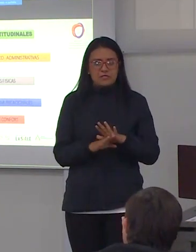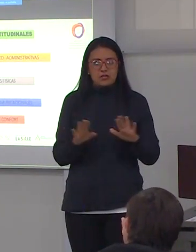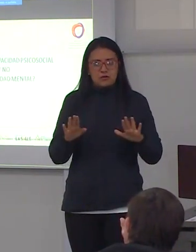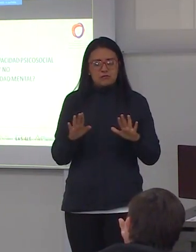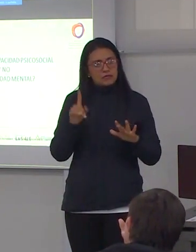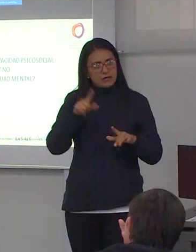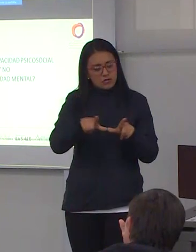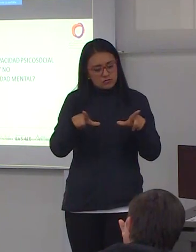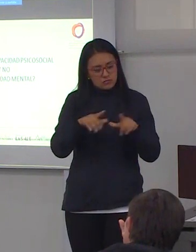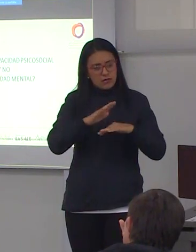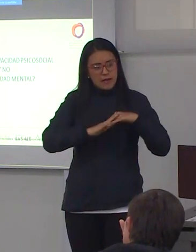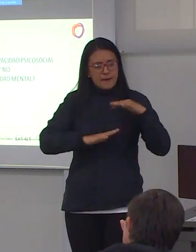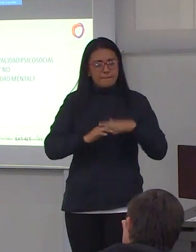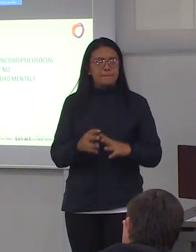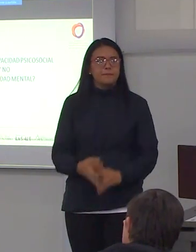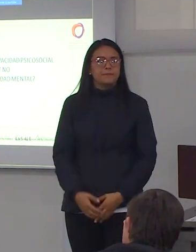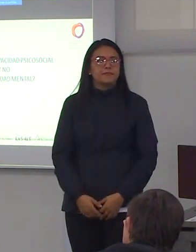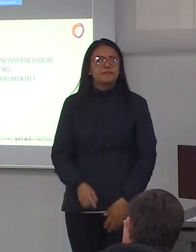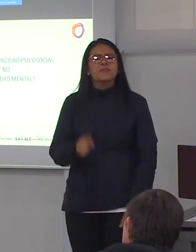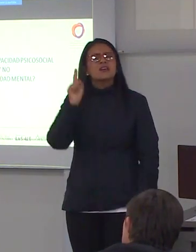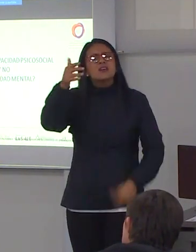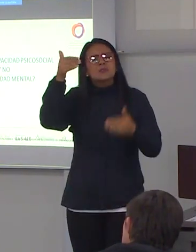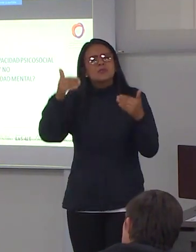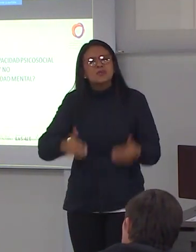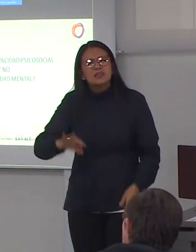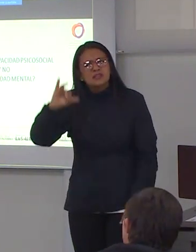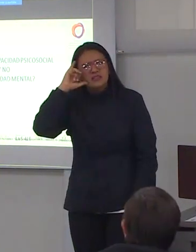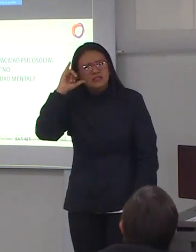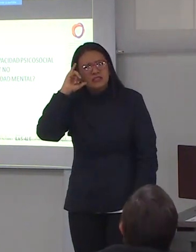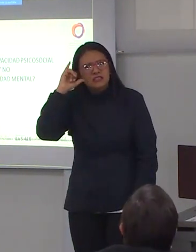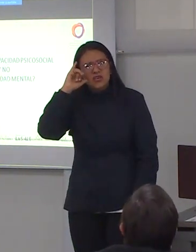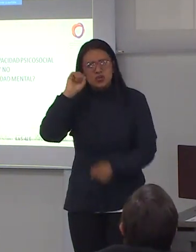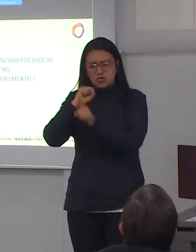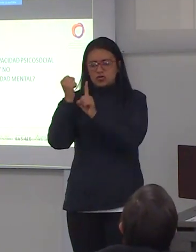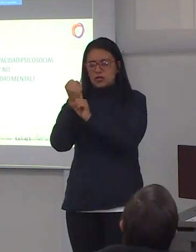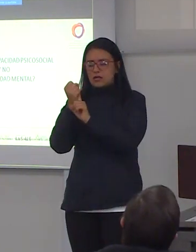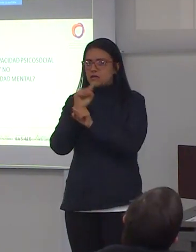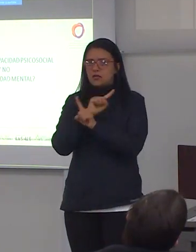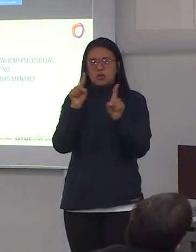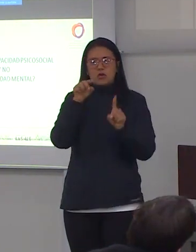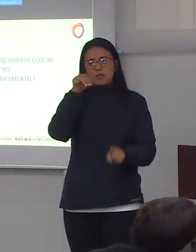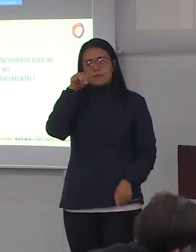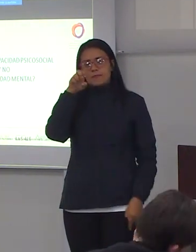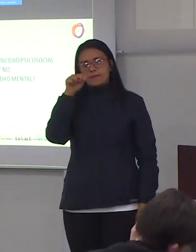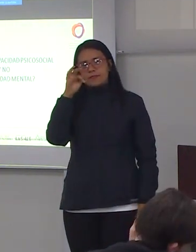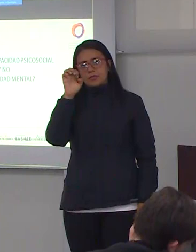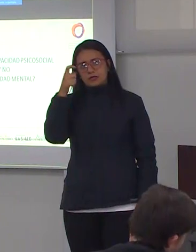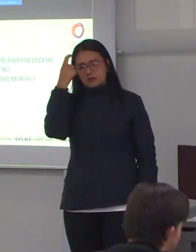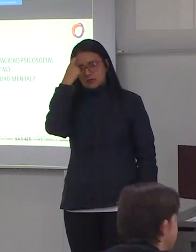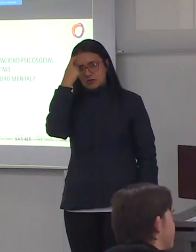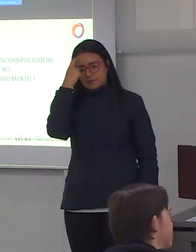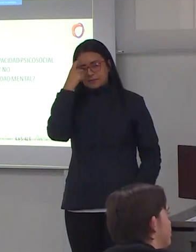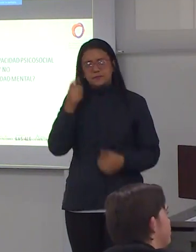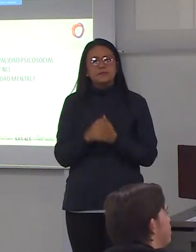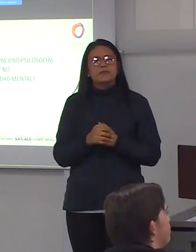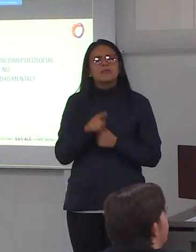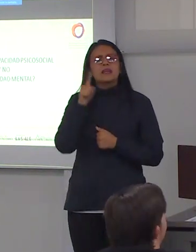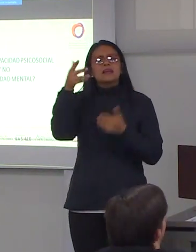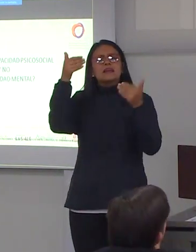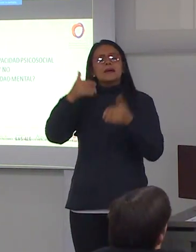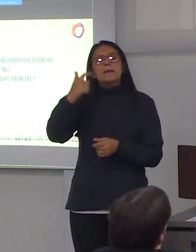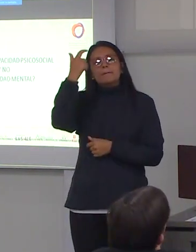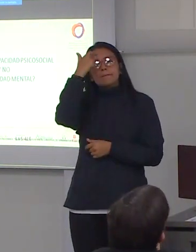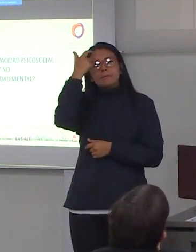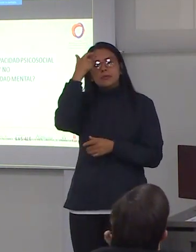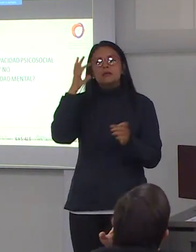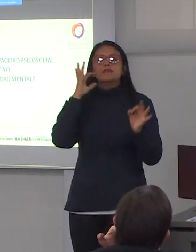que hay que romper por qué discapacidad psicosocial y no mental cuando hablamos de discapacidad mental estamos hablando desde